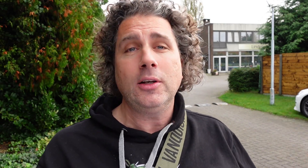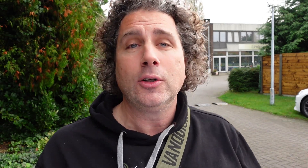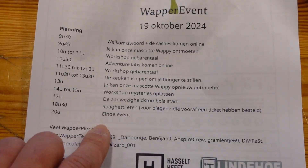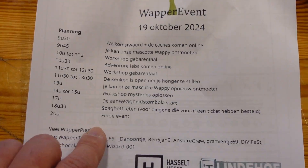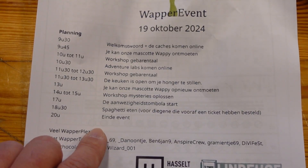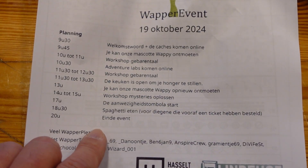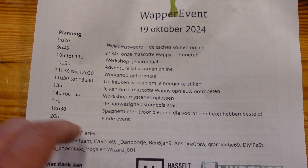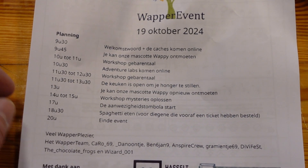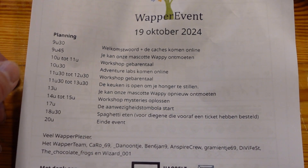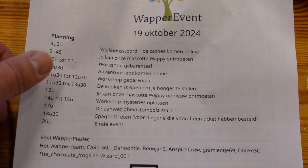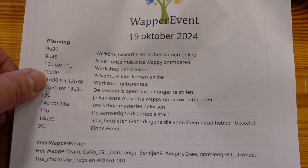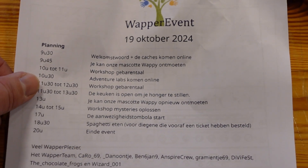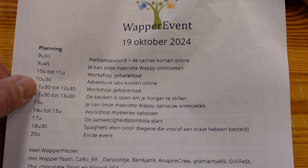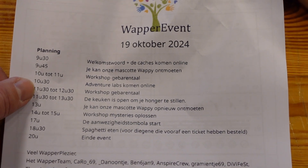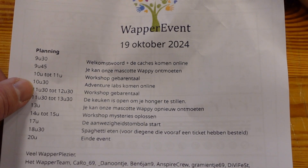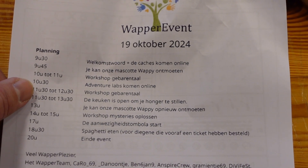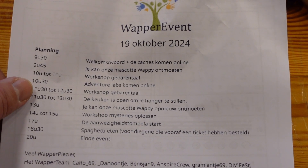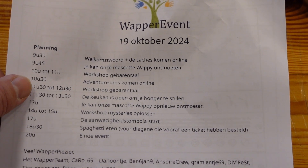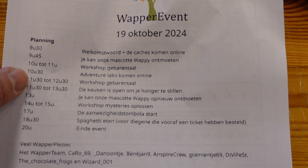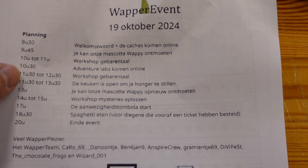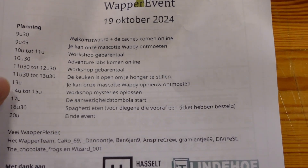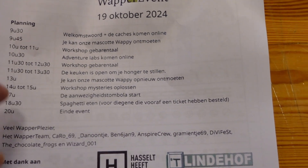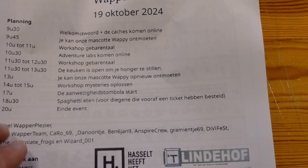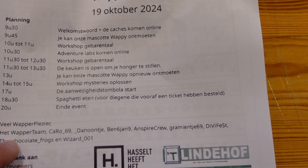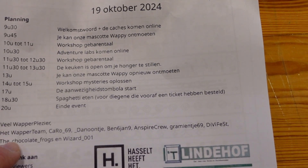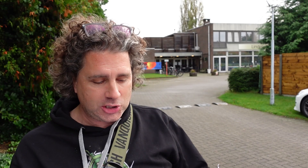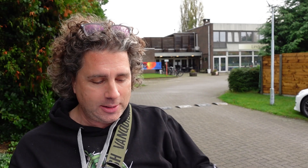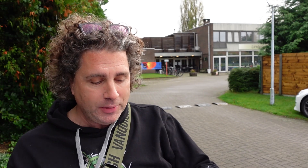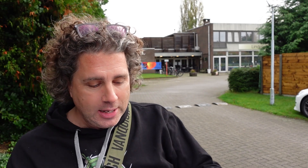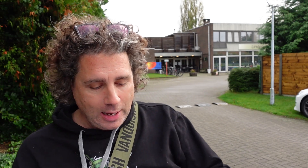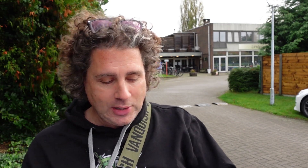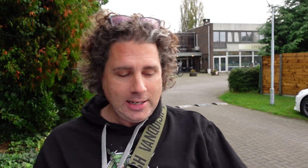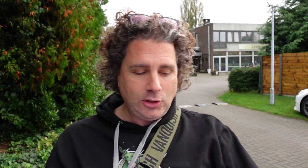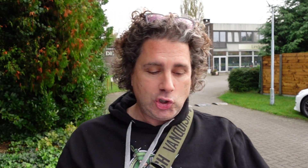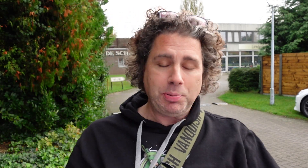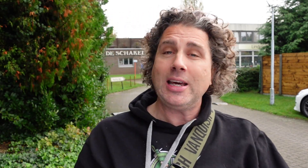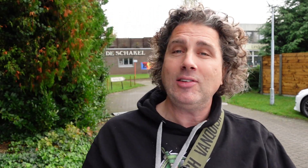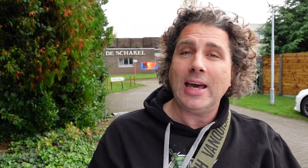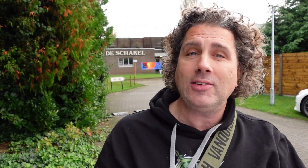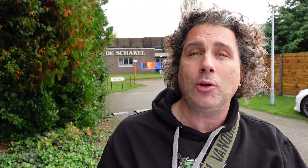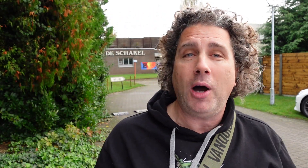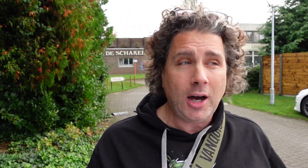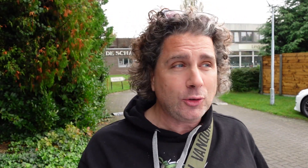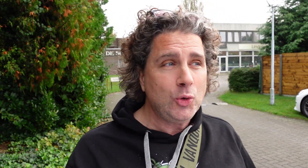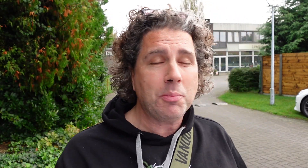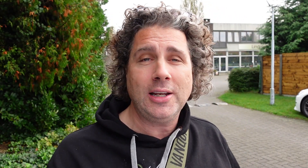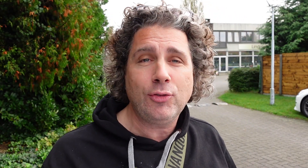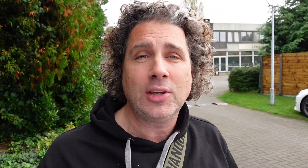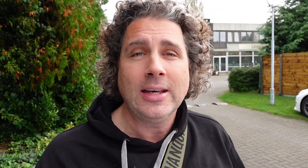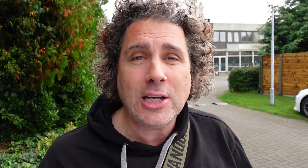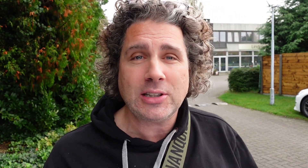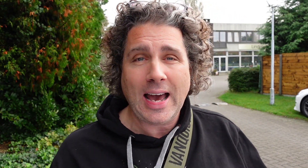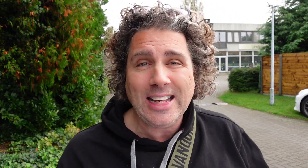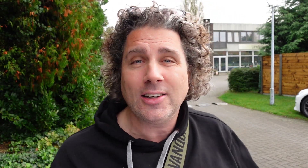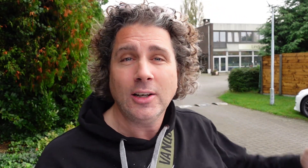een tombola ook nog een aanwezigheids tombola dus daar moet je wel echt wel voor aanwezig zijn uiteindelijk het spaghetti eten en om 8 uur maar